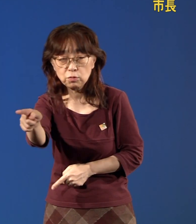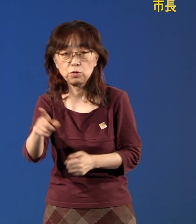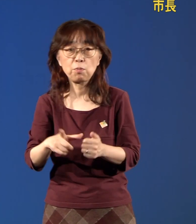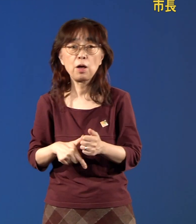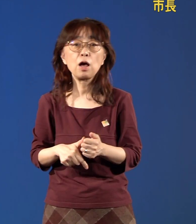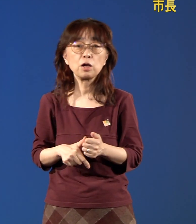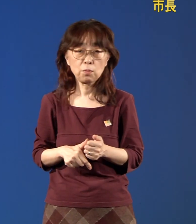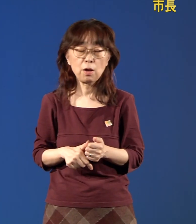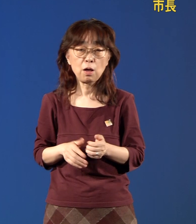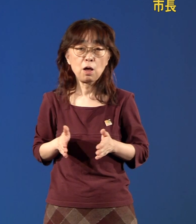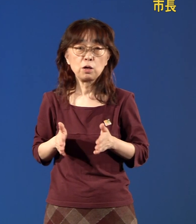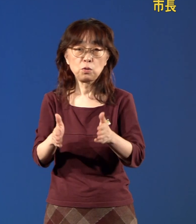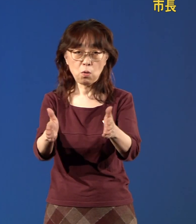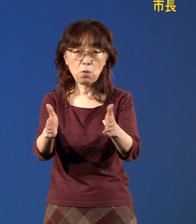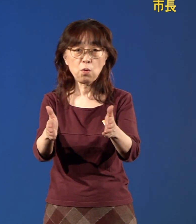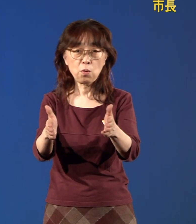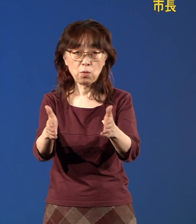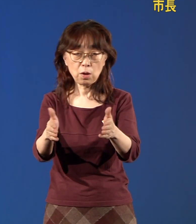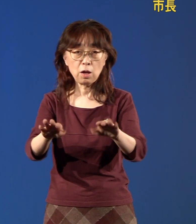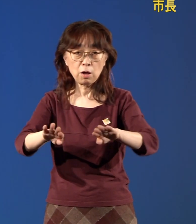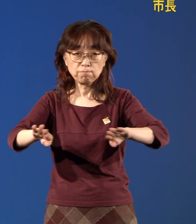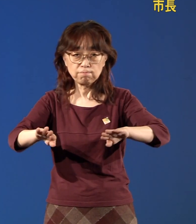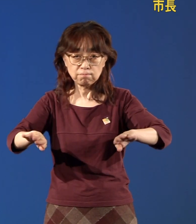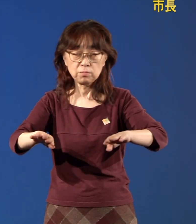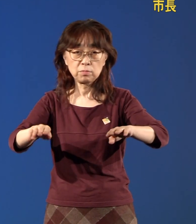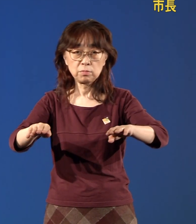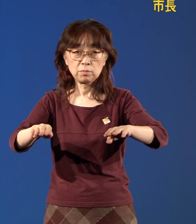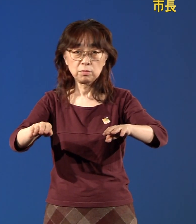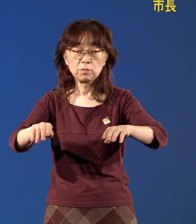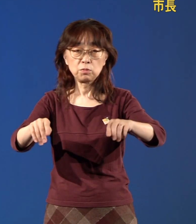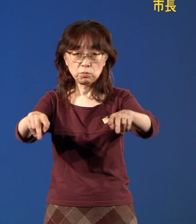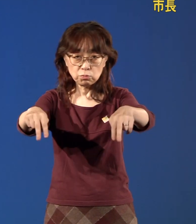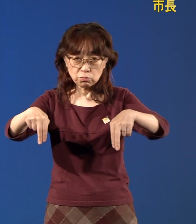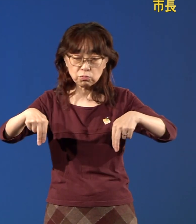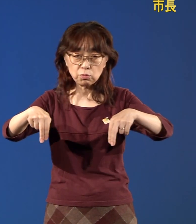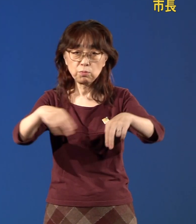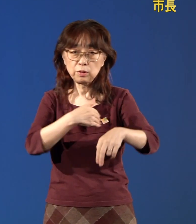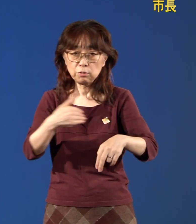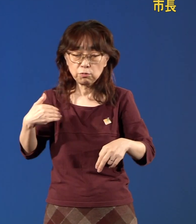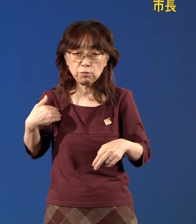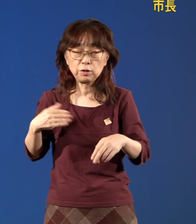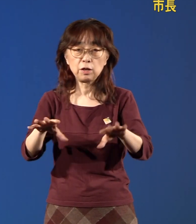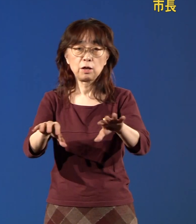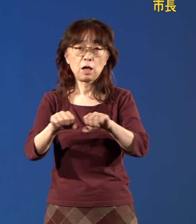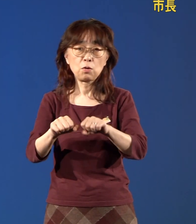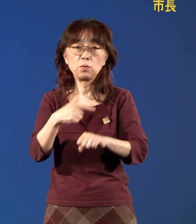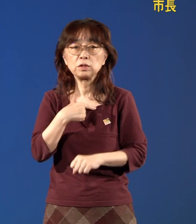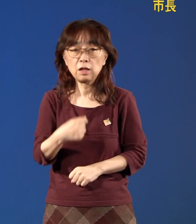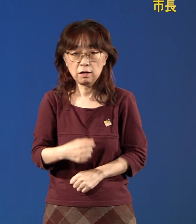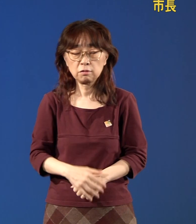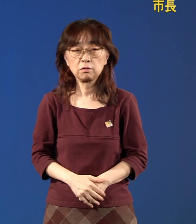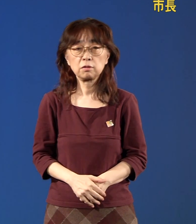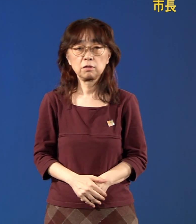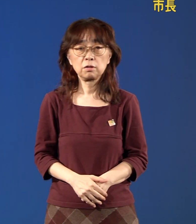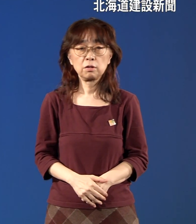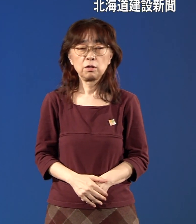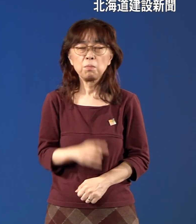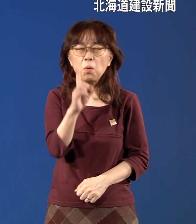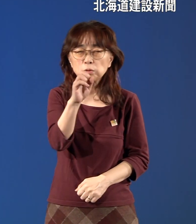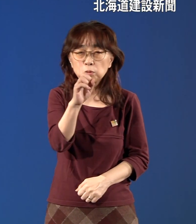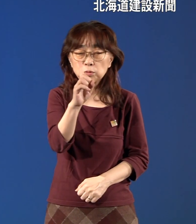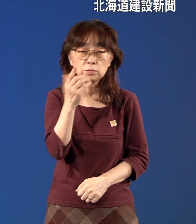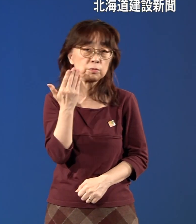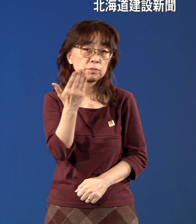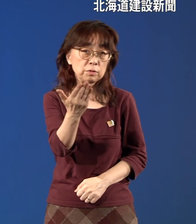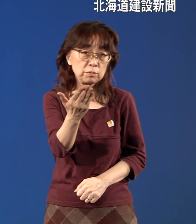保ができるようにしたいと、このように思っています。 じゃあ、もう一点だったんですけども